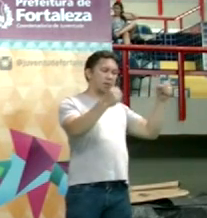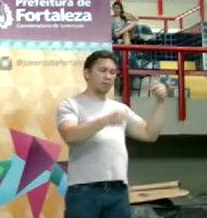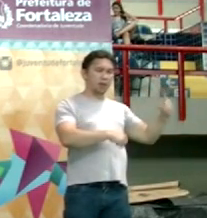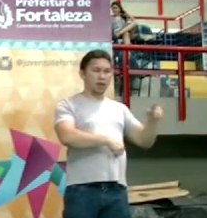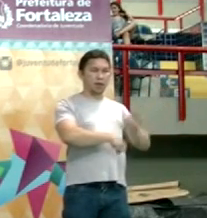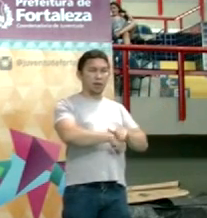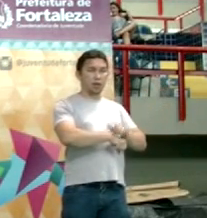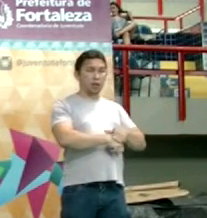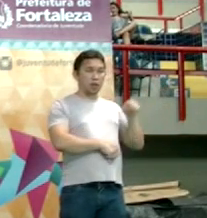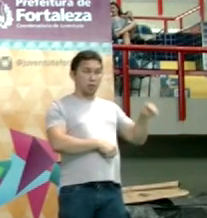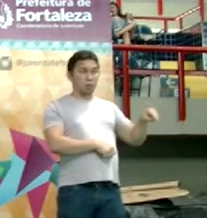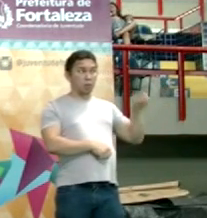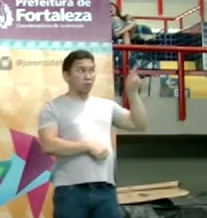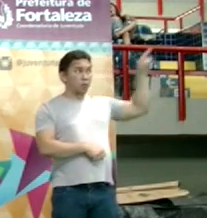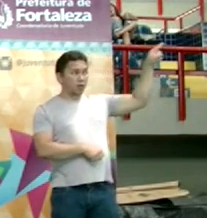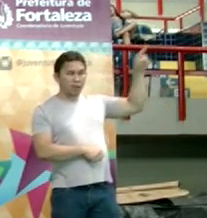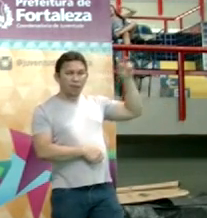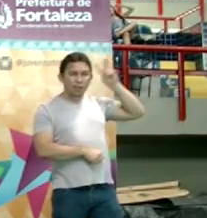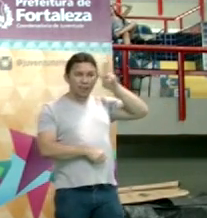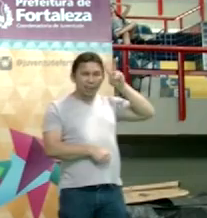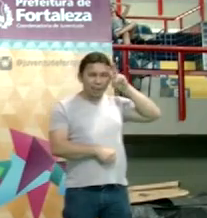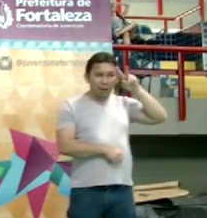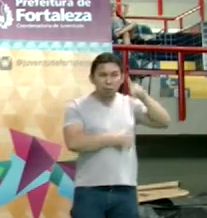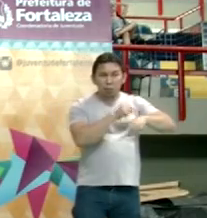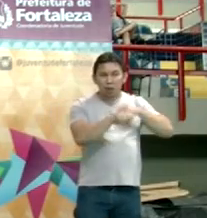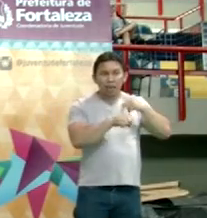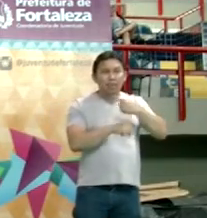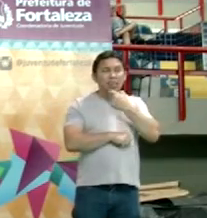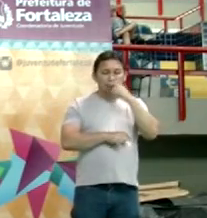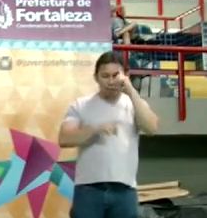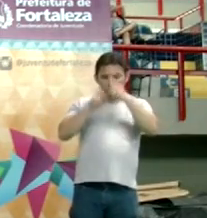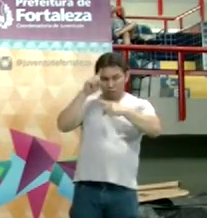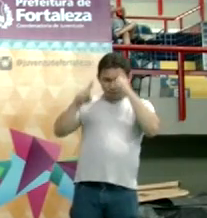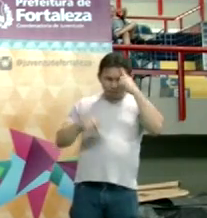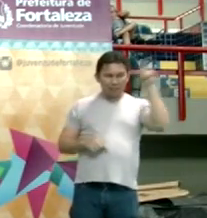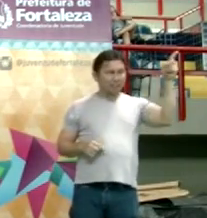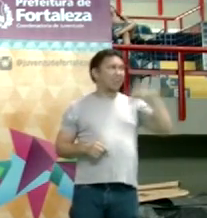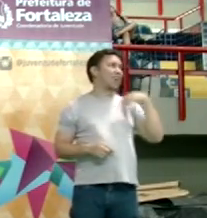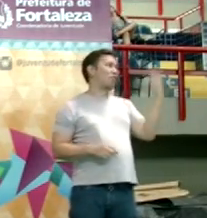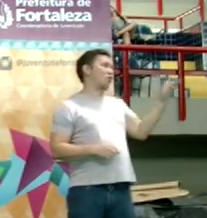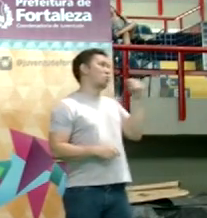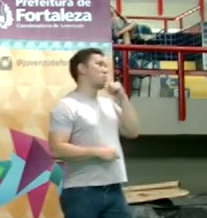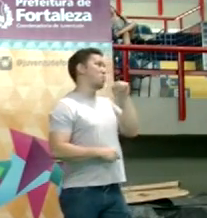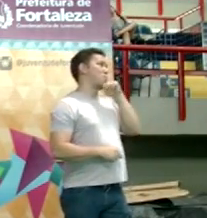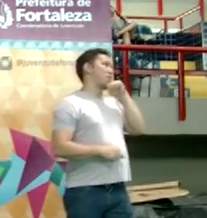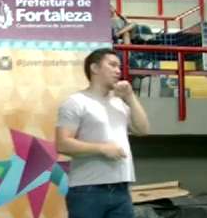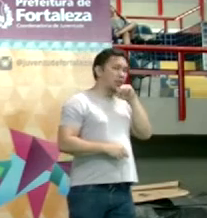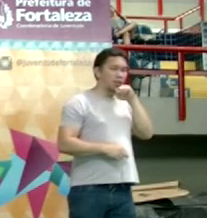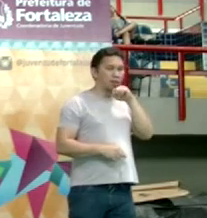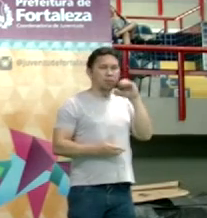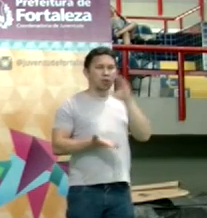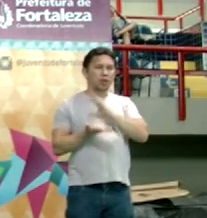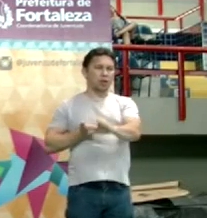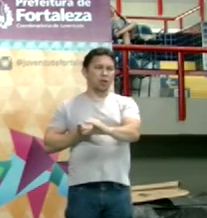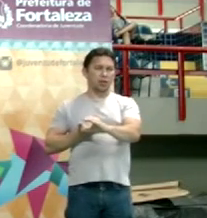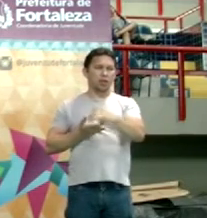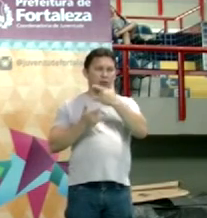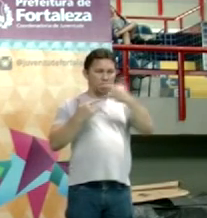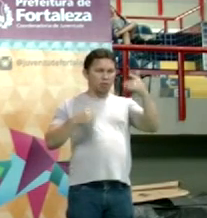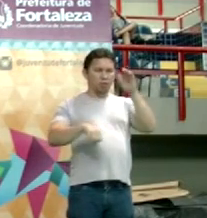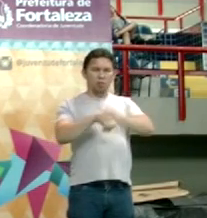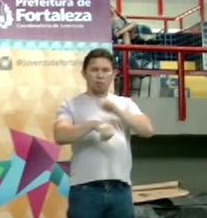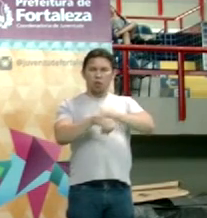quê? Porque a Inglaterra, a nossa mamãezinha, que é quem mandava na gente, que hoje em dia o capital estrangeiro não manda mais no Brasil, né? Hoje nós